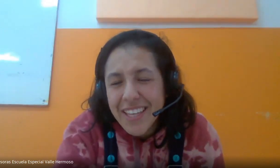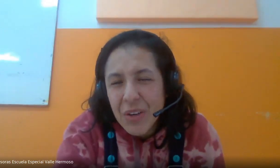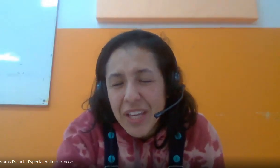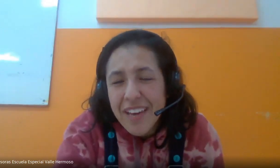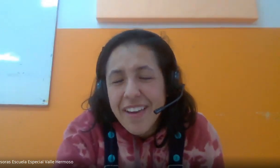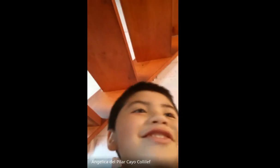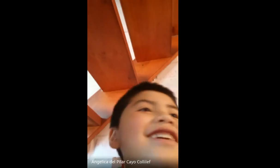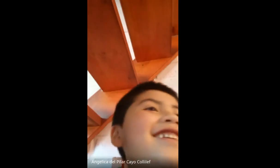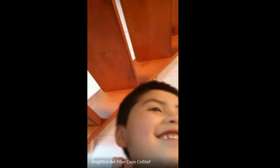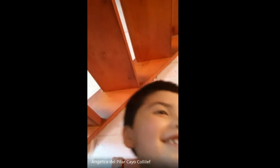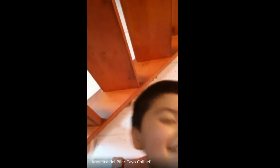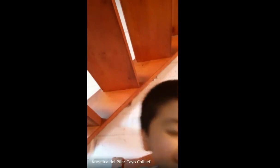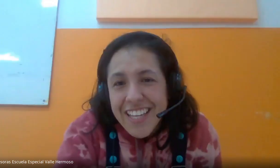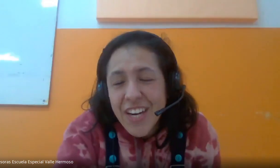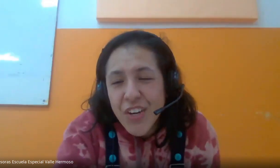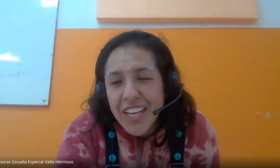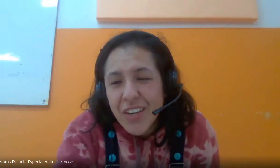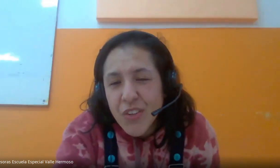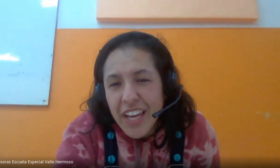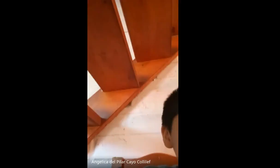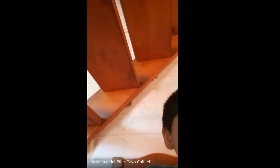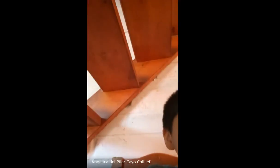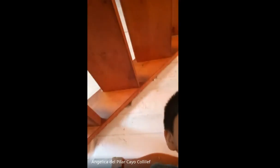Cuéntenos, ¿qué va? ¿Qué nos quiere, qué nos quiere contar?